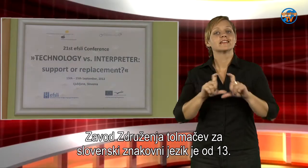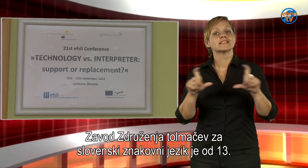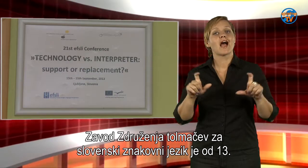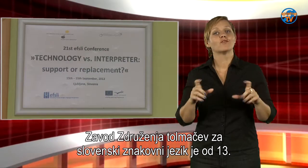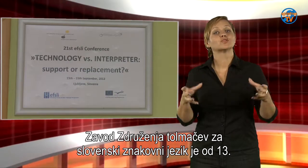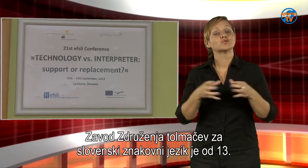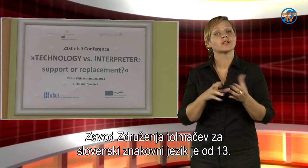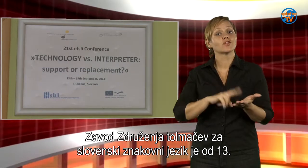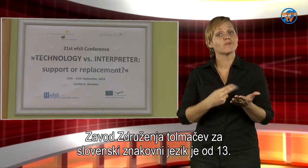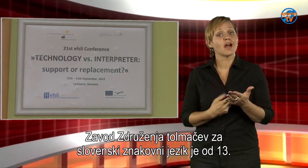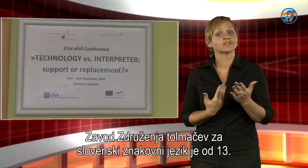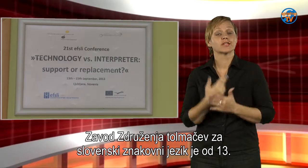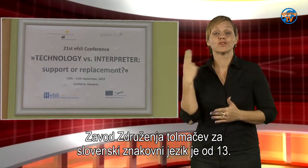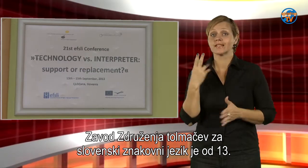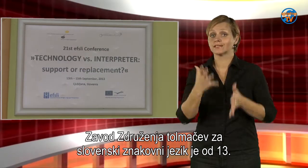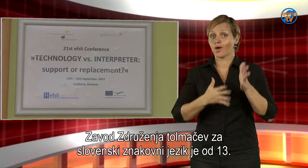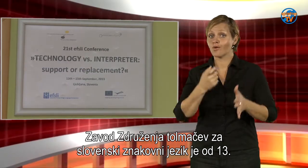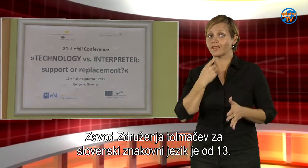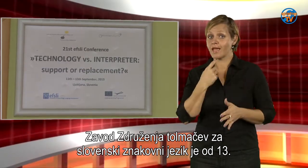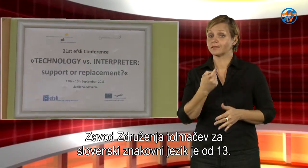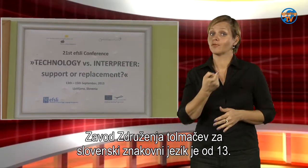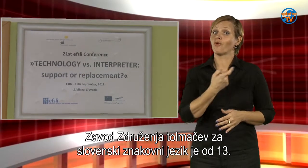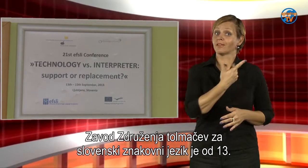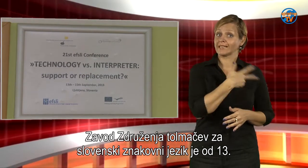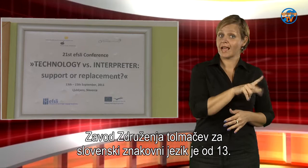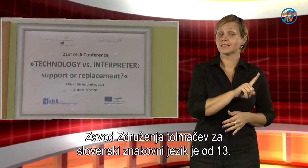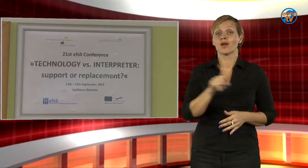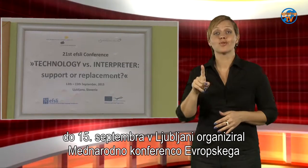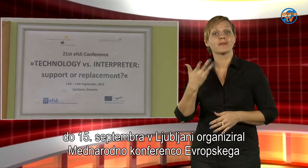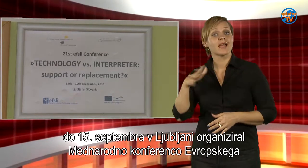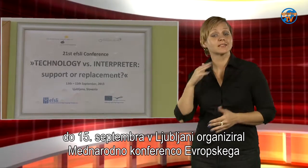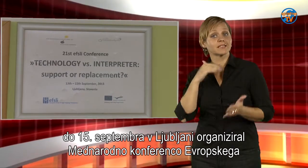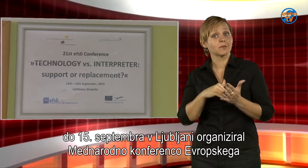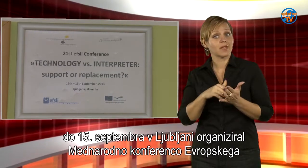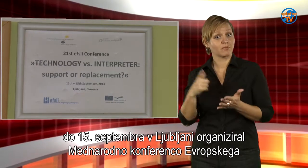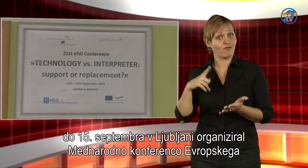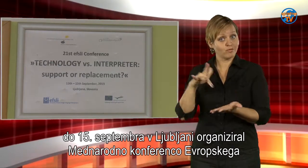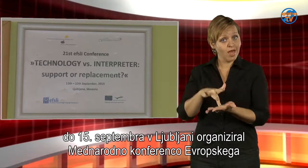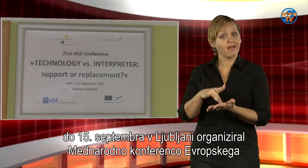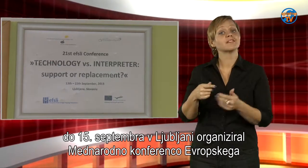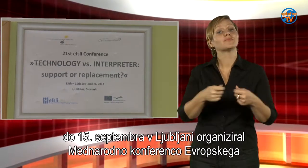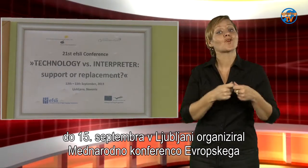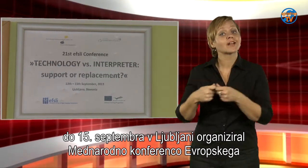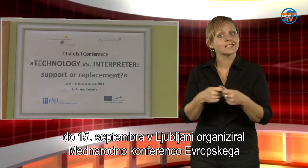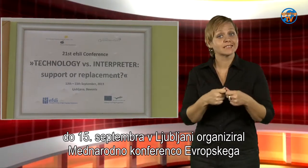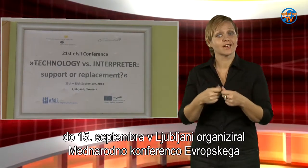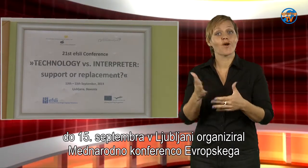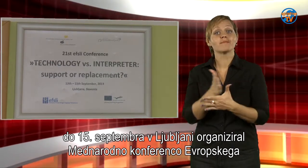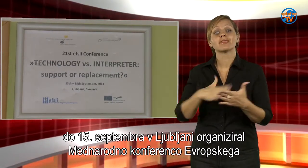Zavod Združenja tolmačev za slovenski znakovni jezik je od 13. do 15. septembra v Ljubljani organiziral